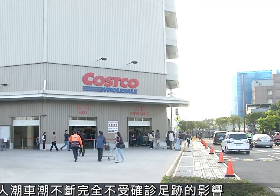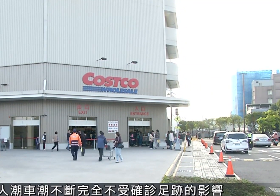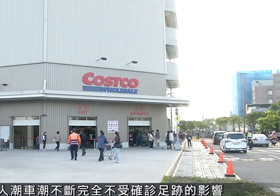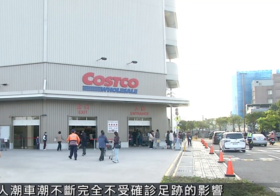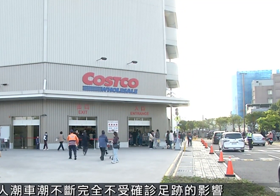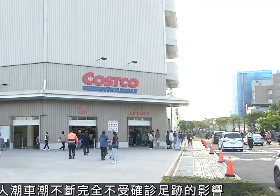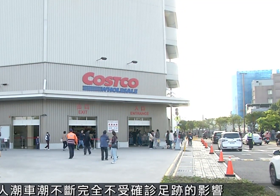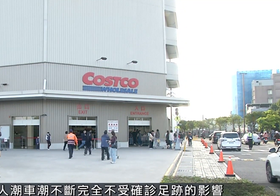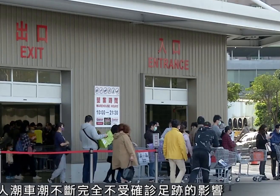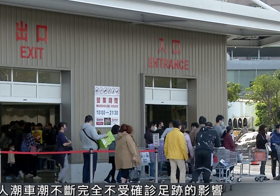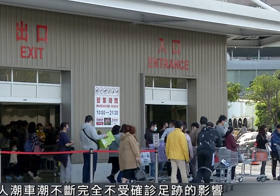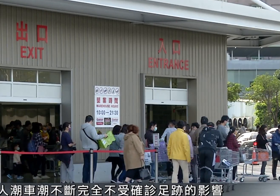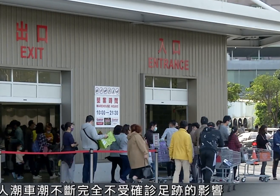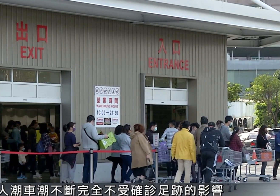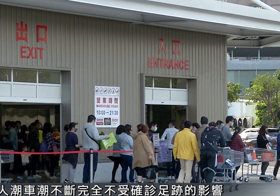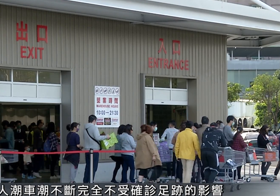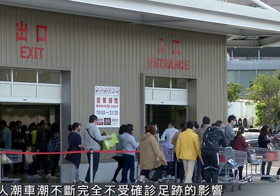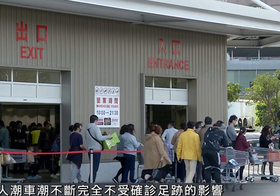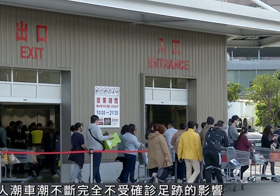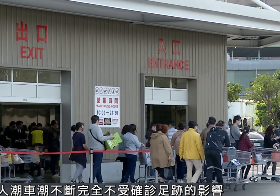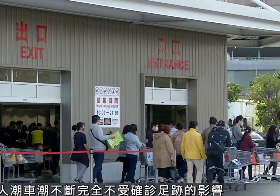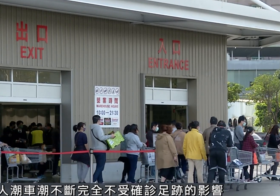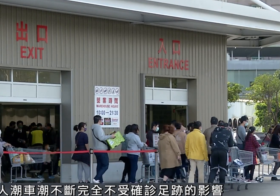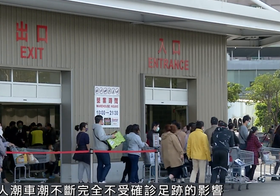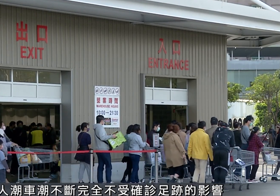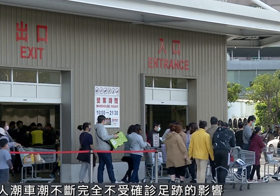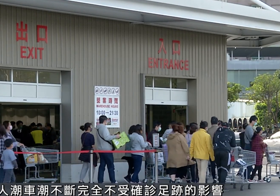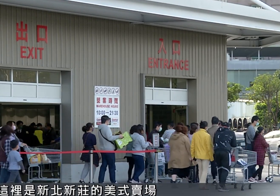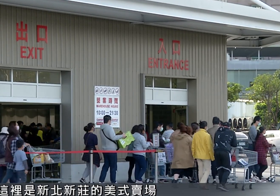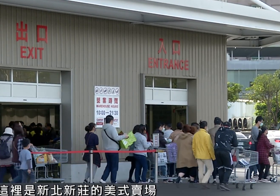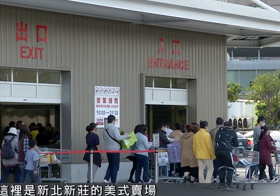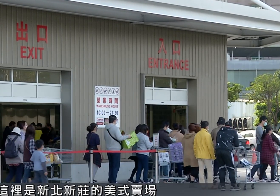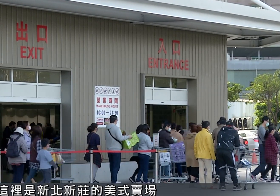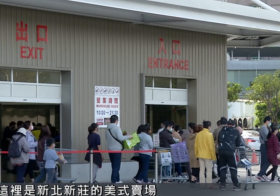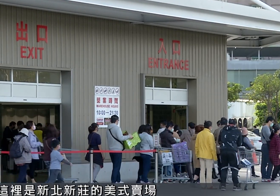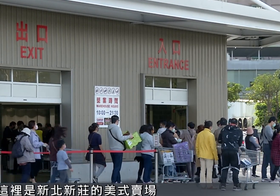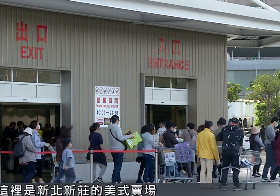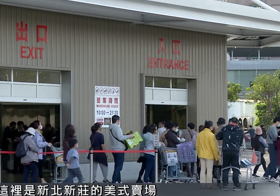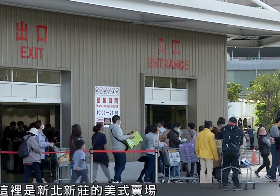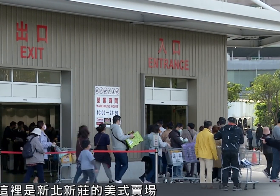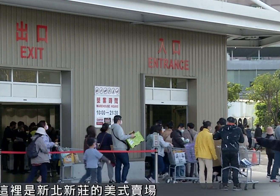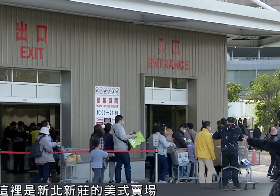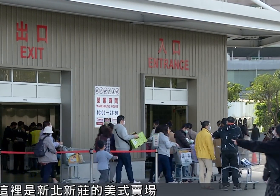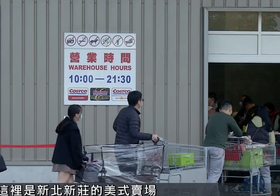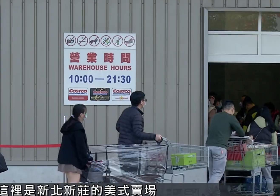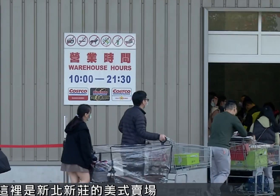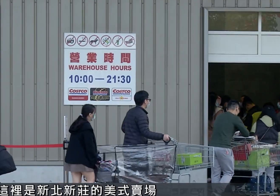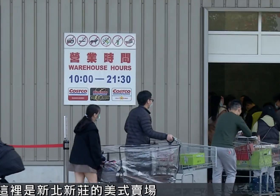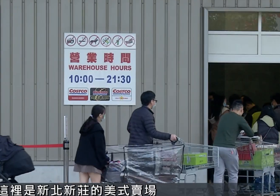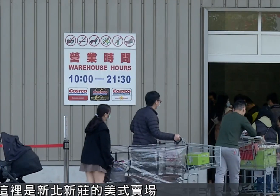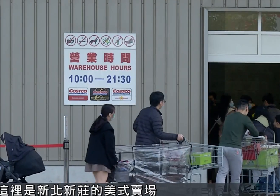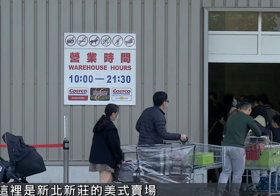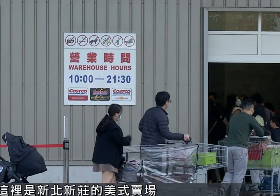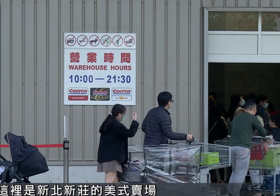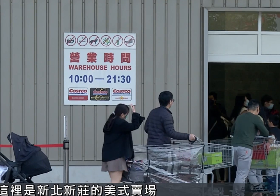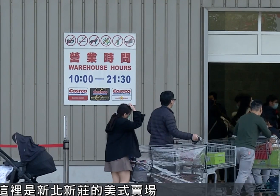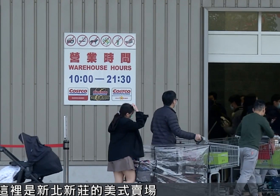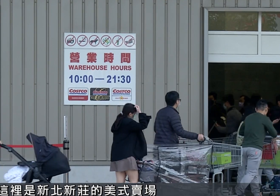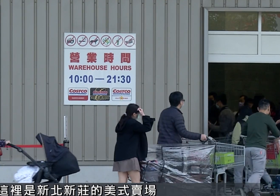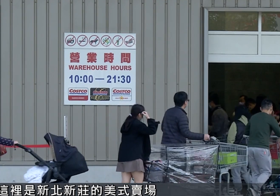人潮车潮不断，完全不受确诊足迹的影响。这里是新北新庄的美式卖场，遇上连续假期，购物的民众依旧满